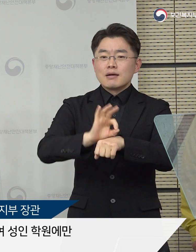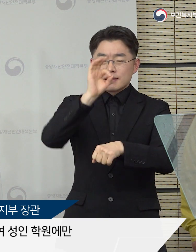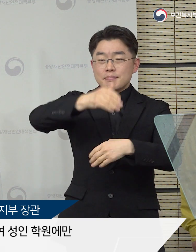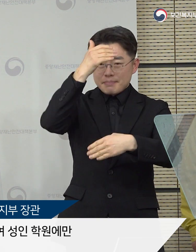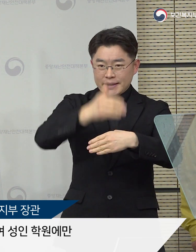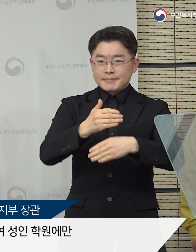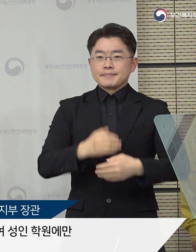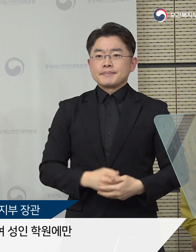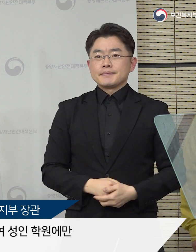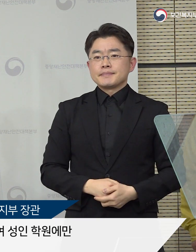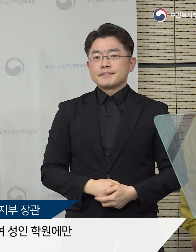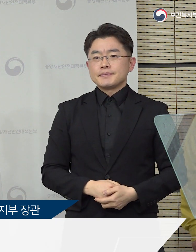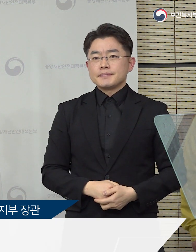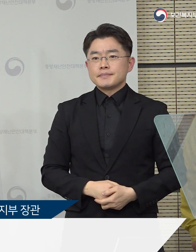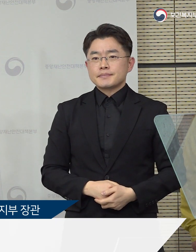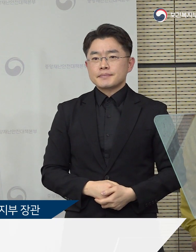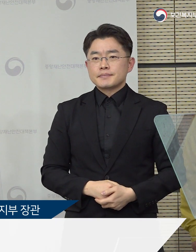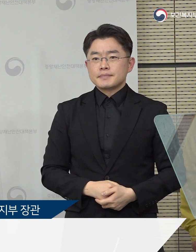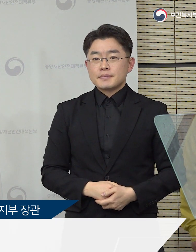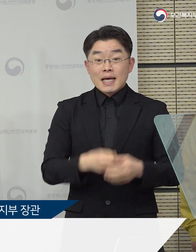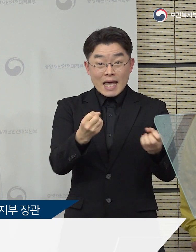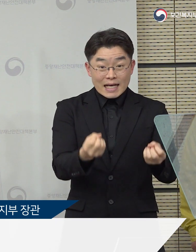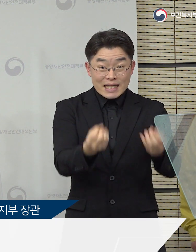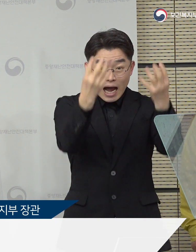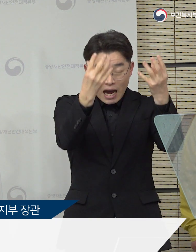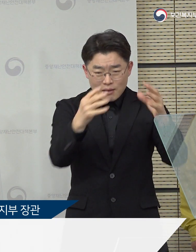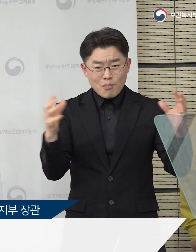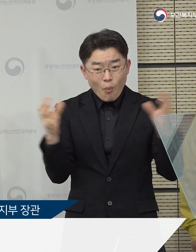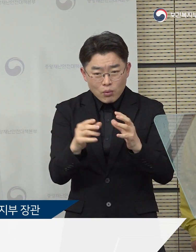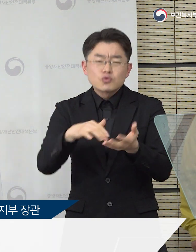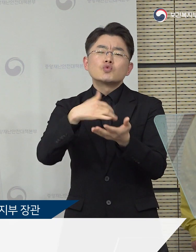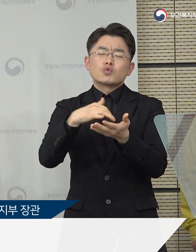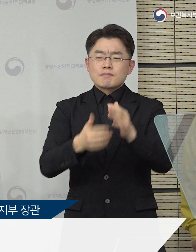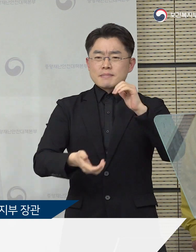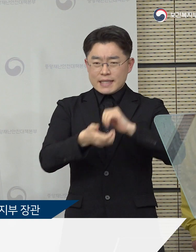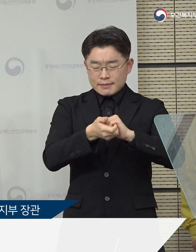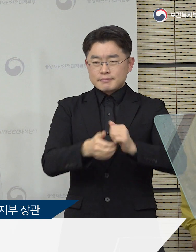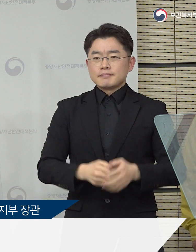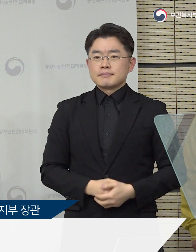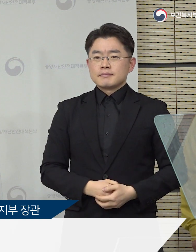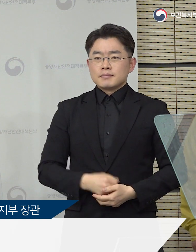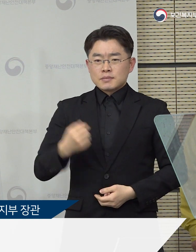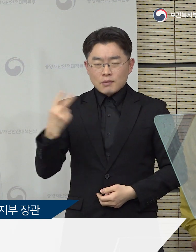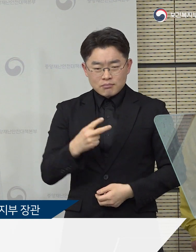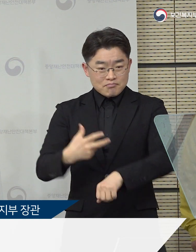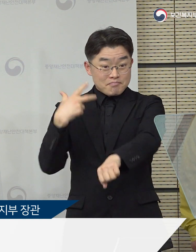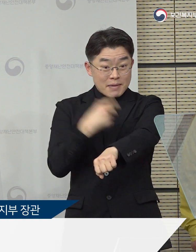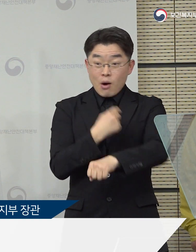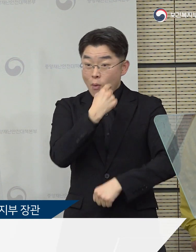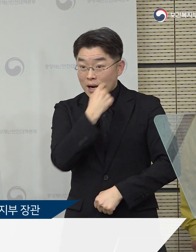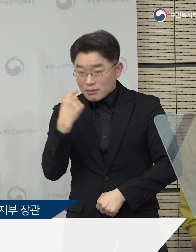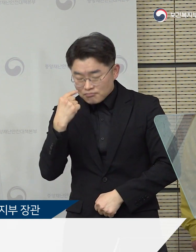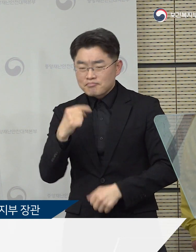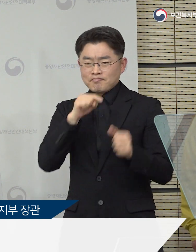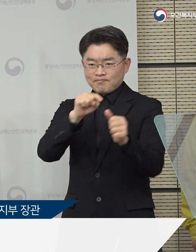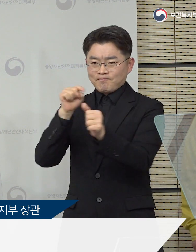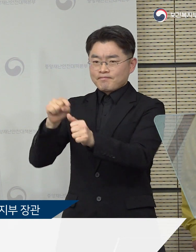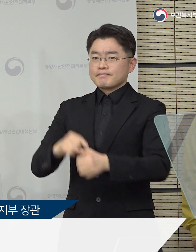적용됩니다. 대규모의 행사, 집회의 인원 기준을 강화하고 방역 패스 적용을